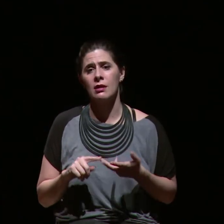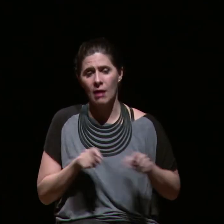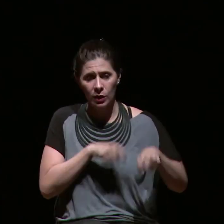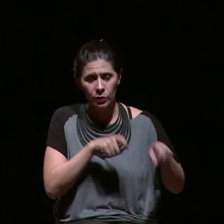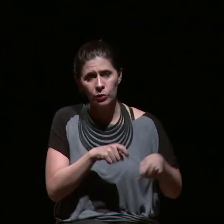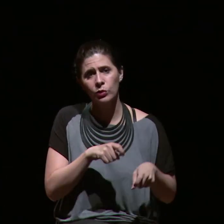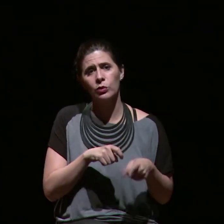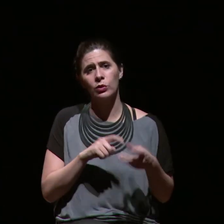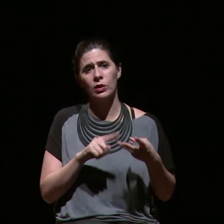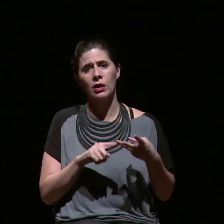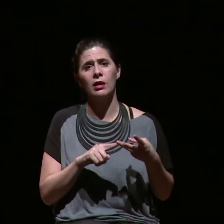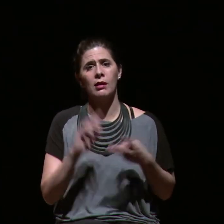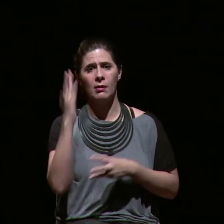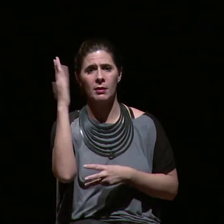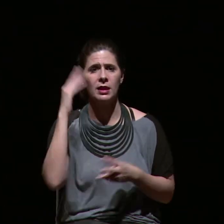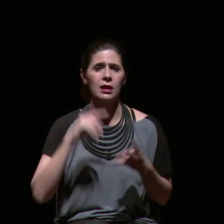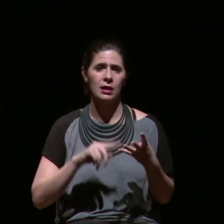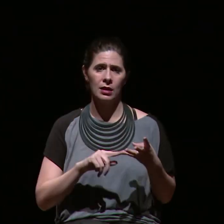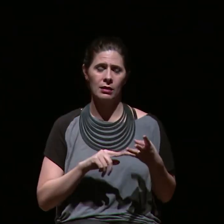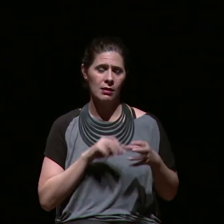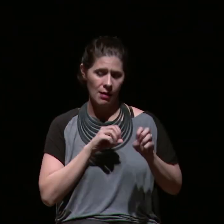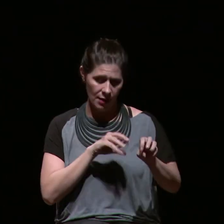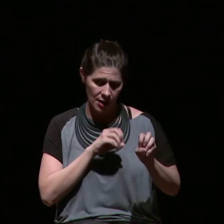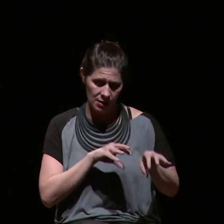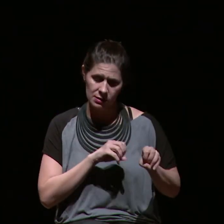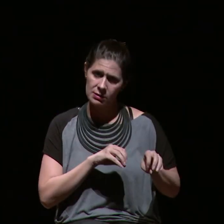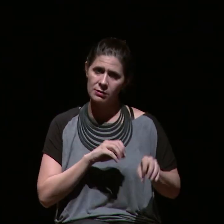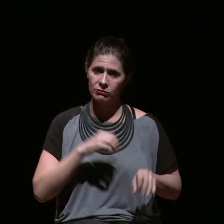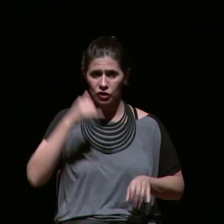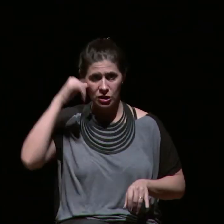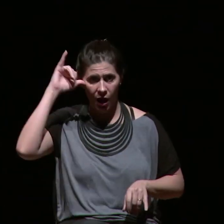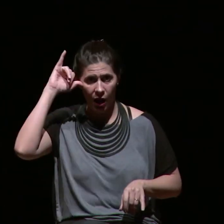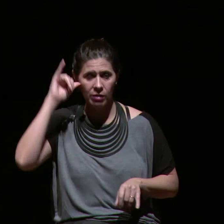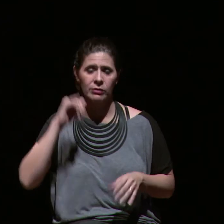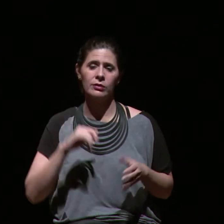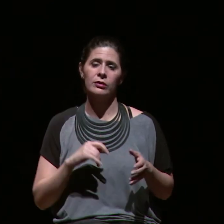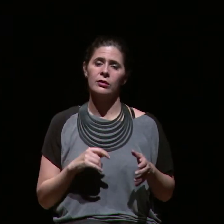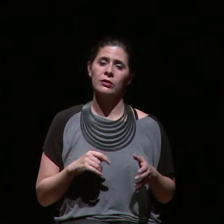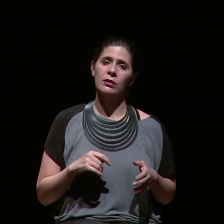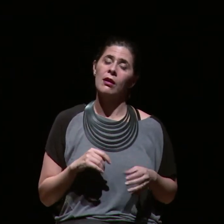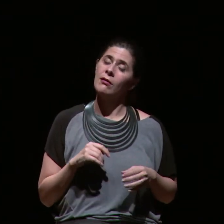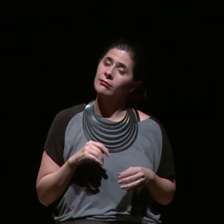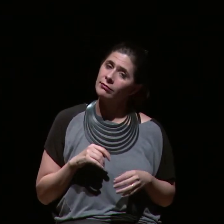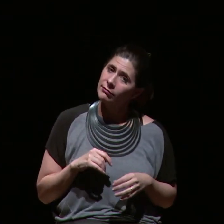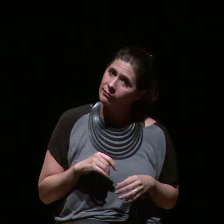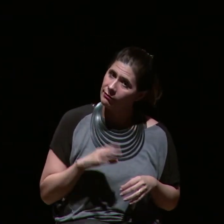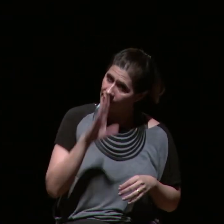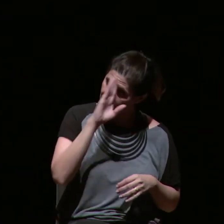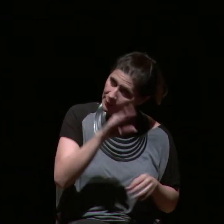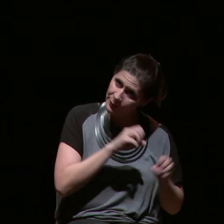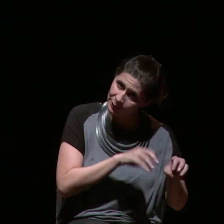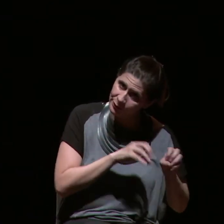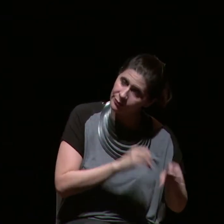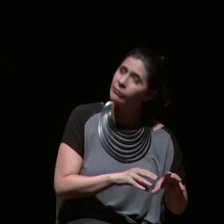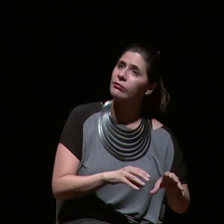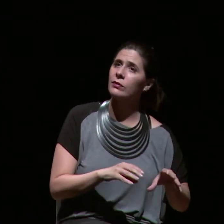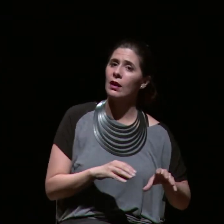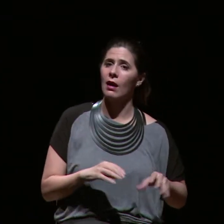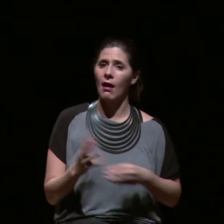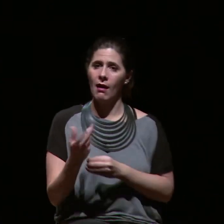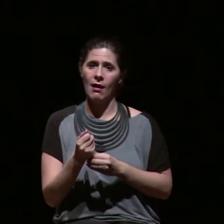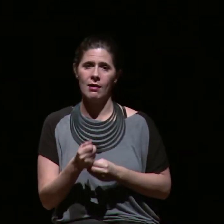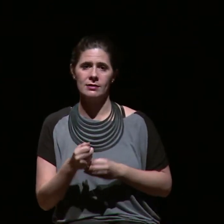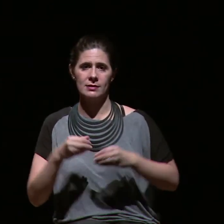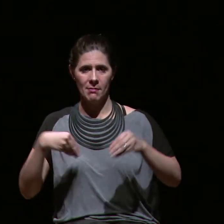da madeira, mestres da criação de gado extensivo, mestres das artes plásticas e da música, mestres do trabalho e do jogo de